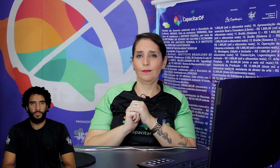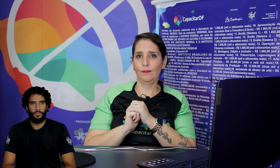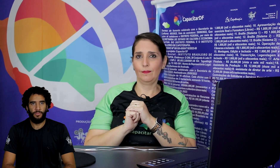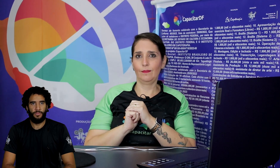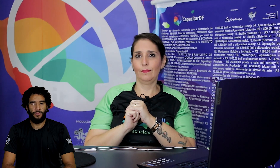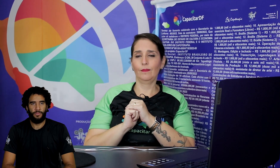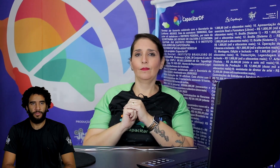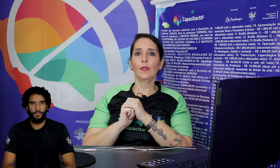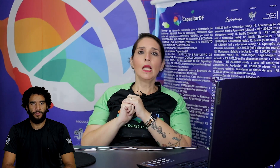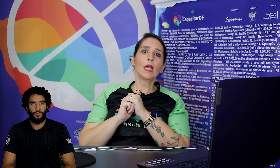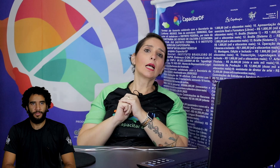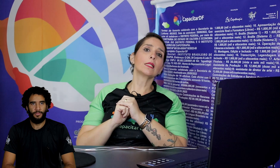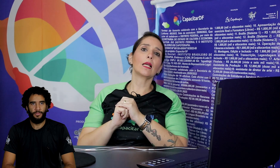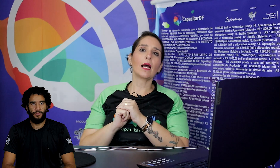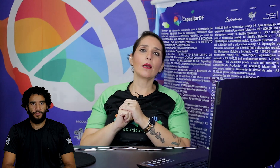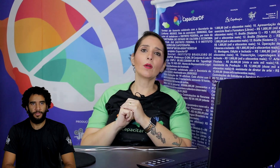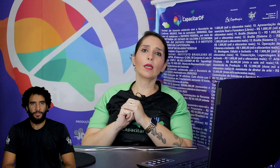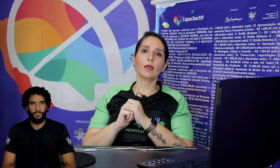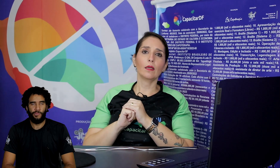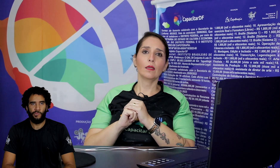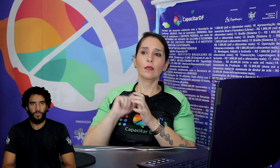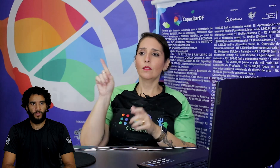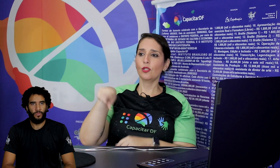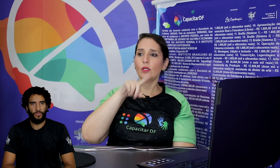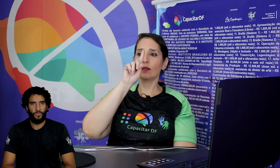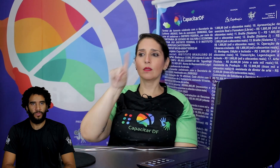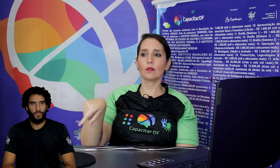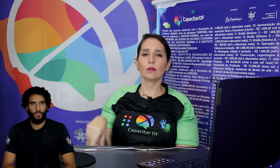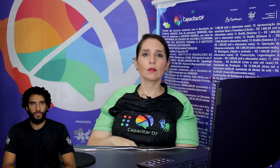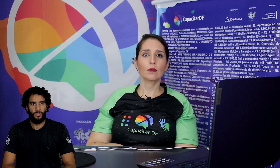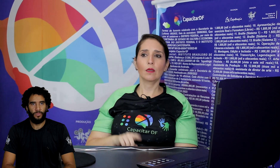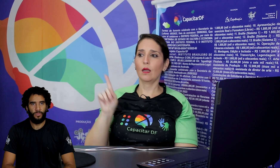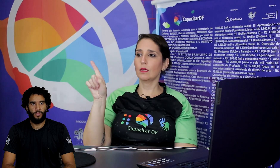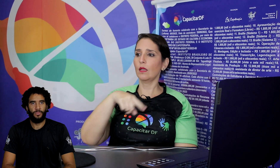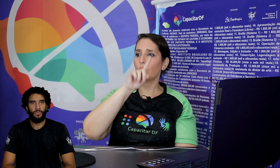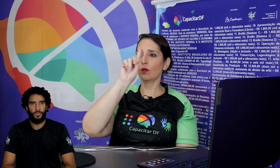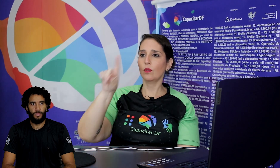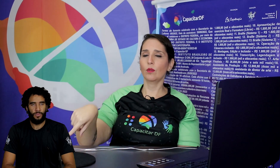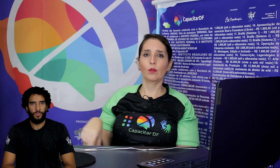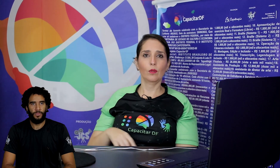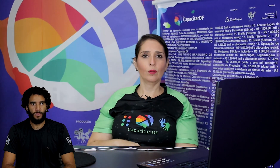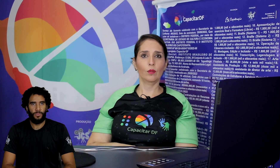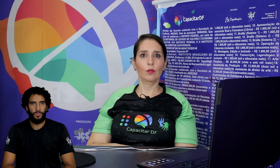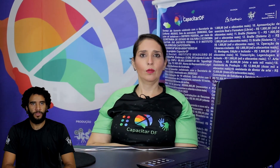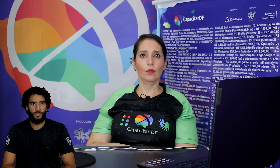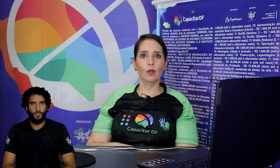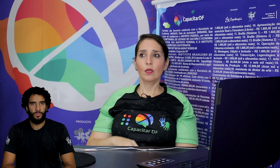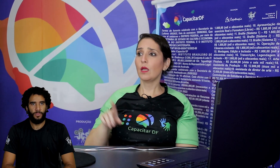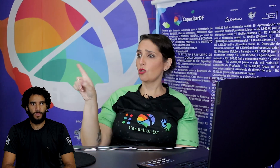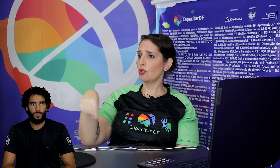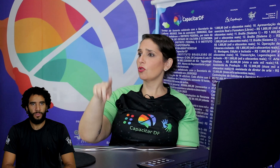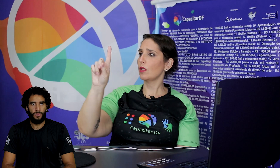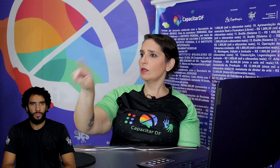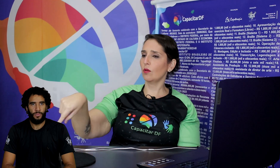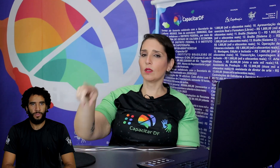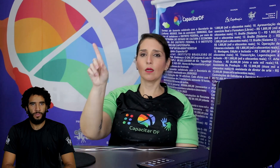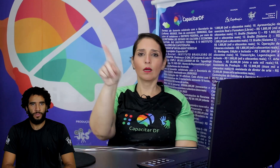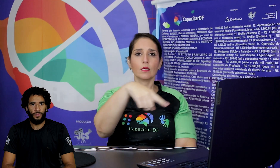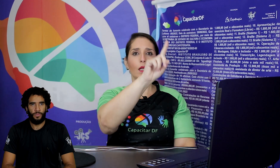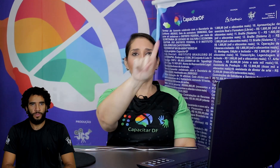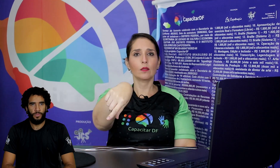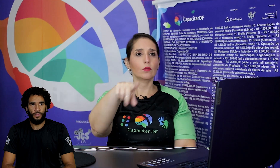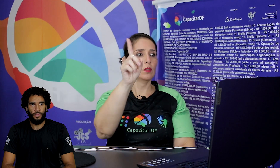Cancelar. Cancelar é o quê? X. Cancelou. E a gente